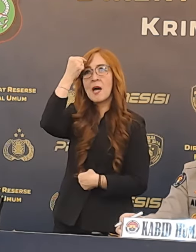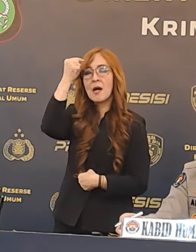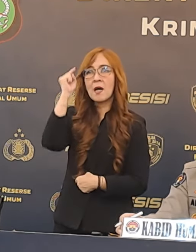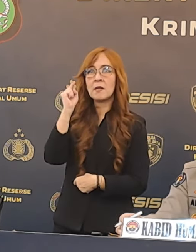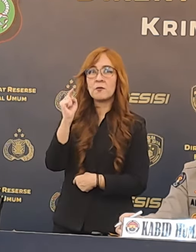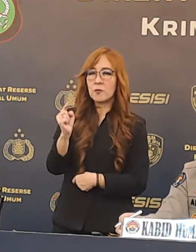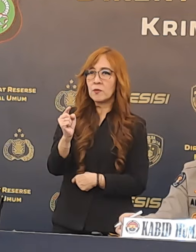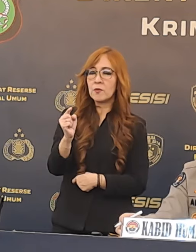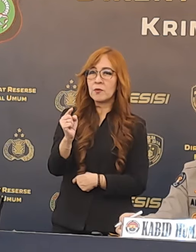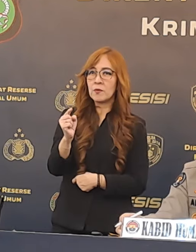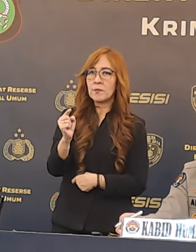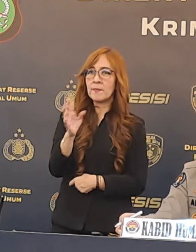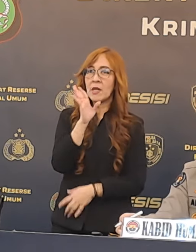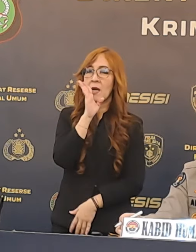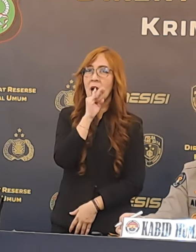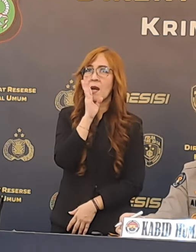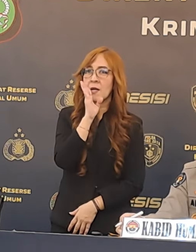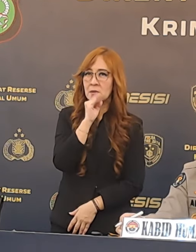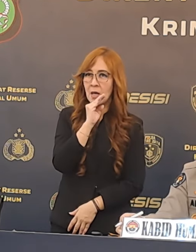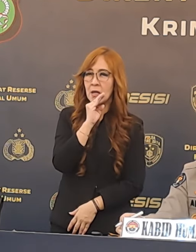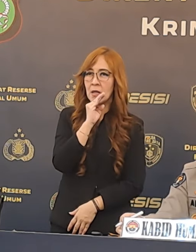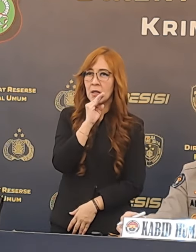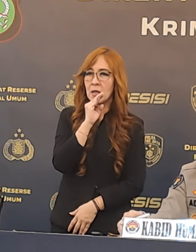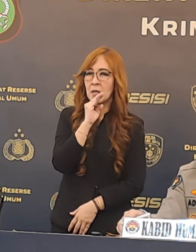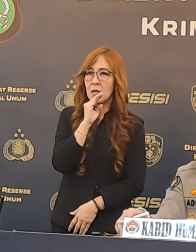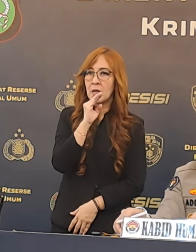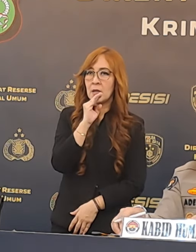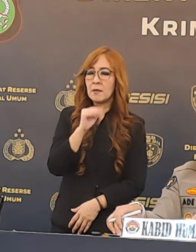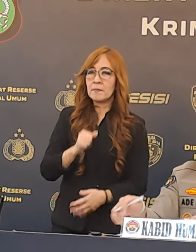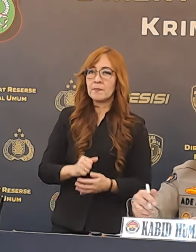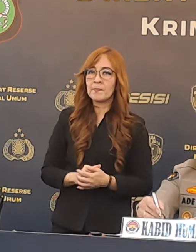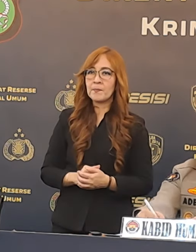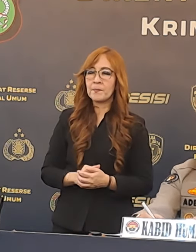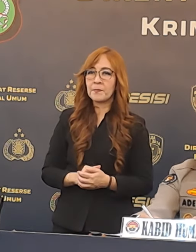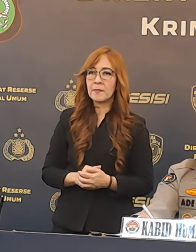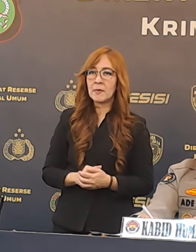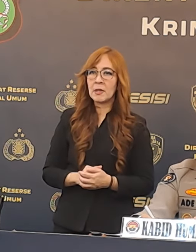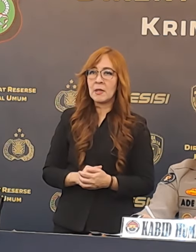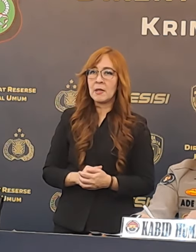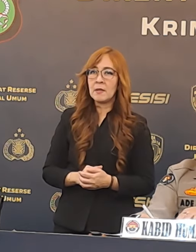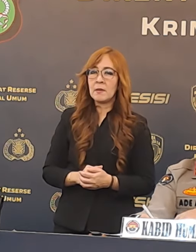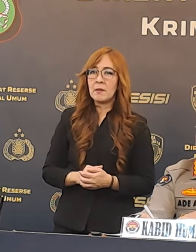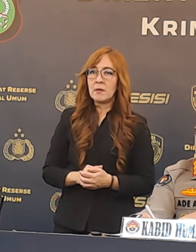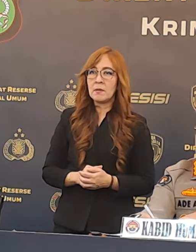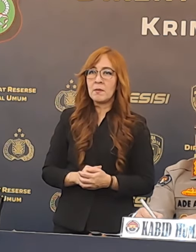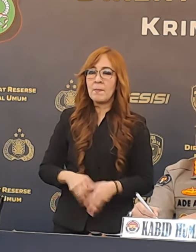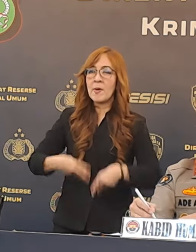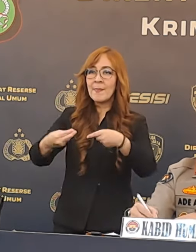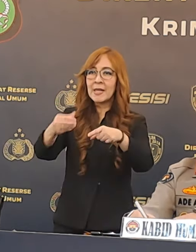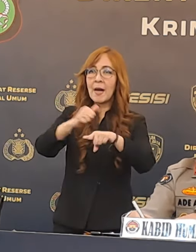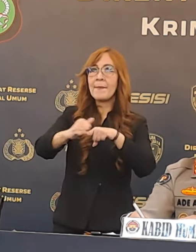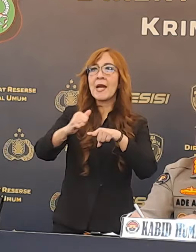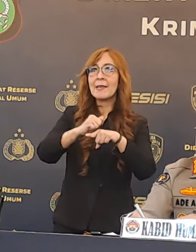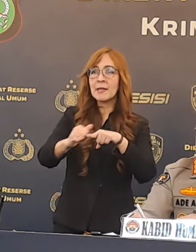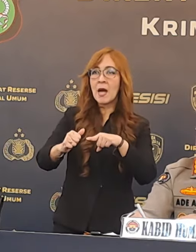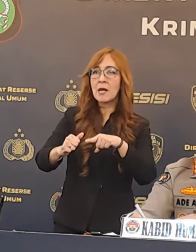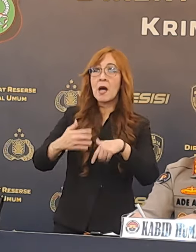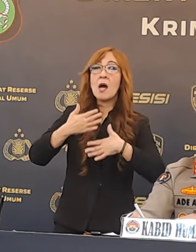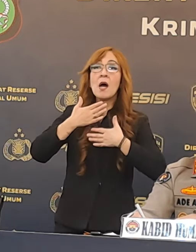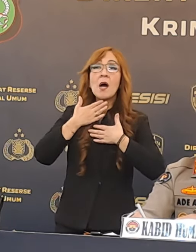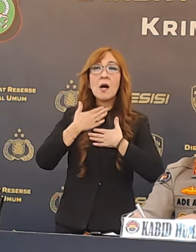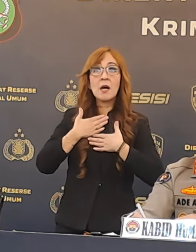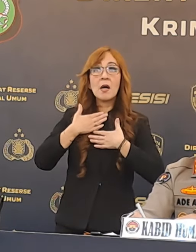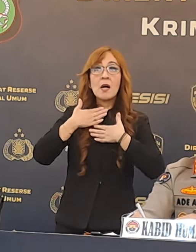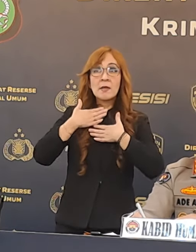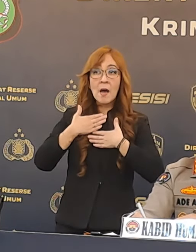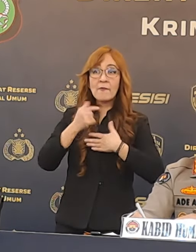ini beralasan melatih pernapasan dengan melakukan nyelem-nyeleman,